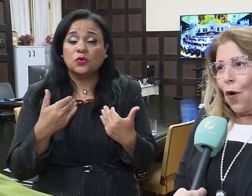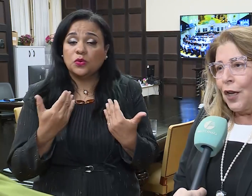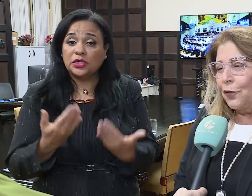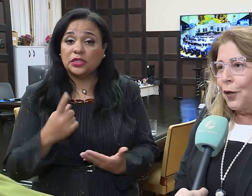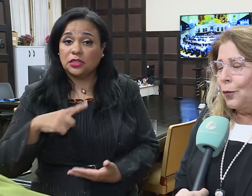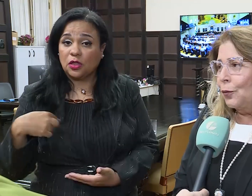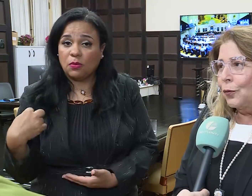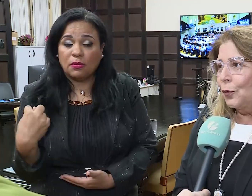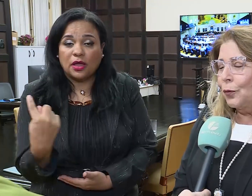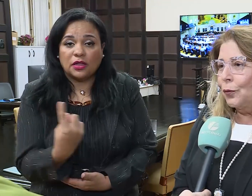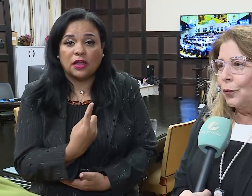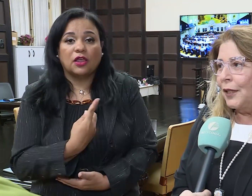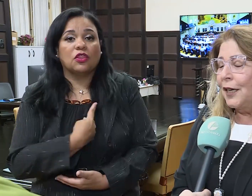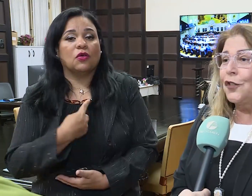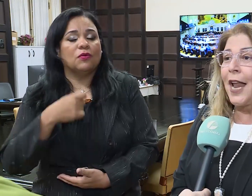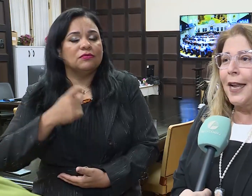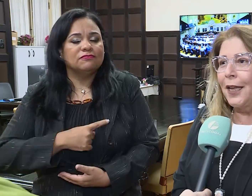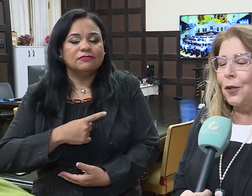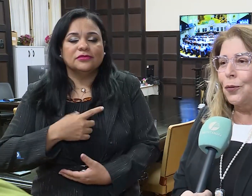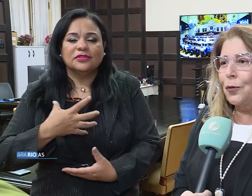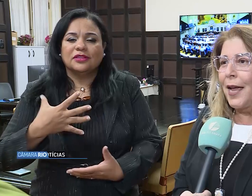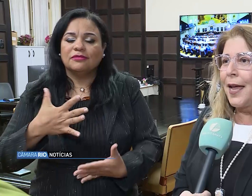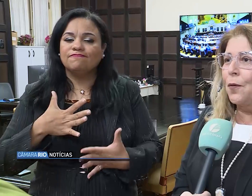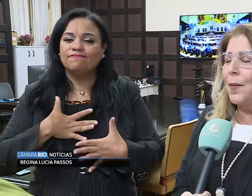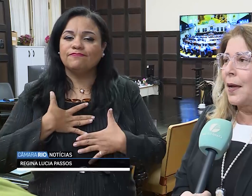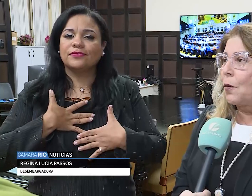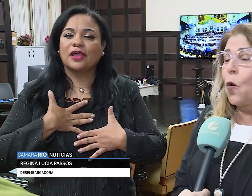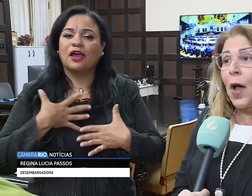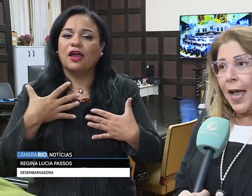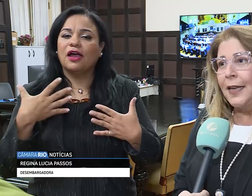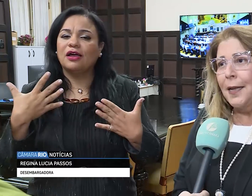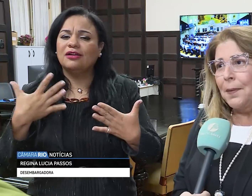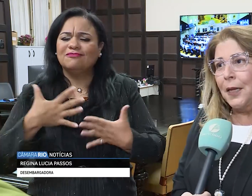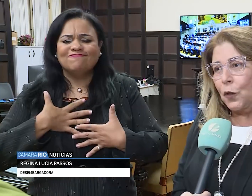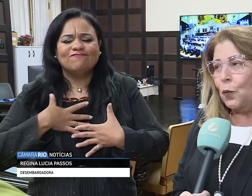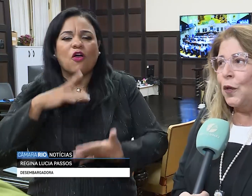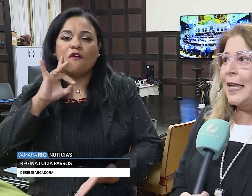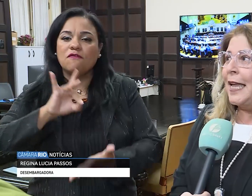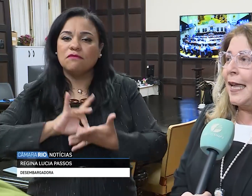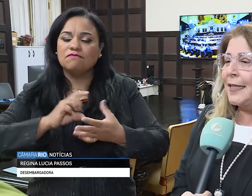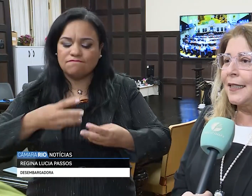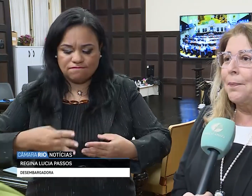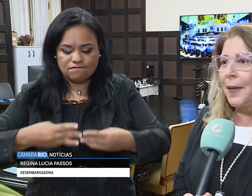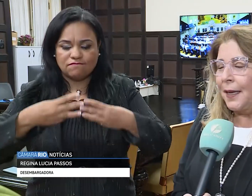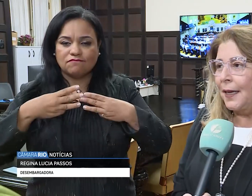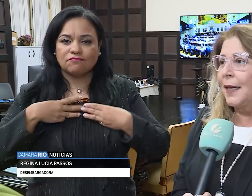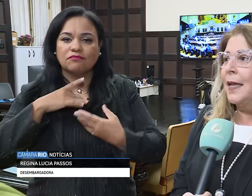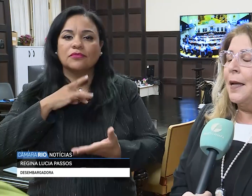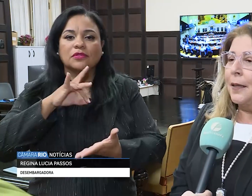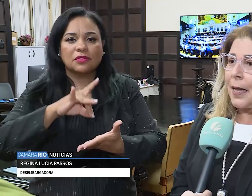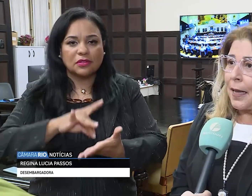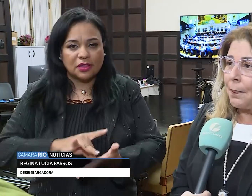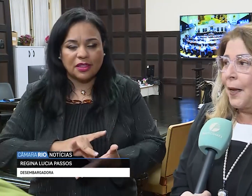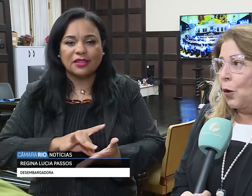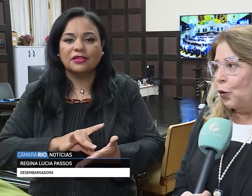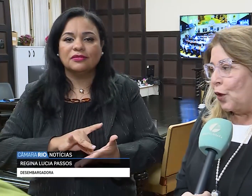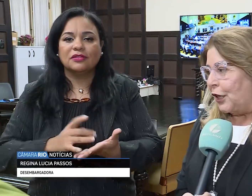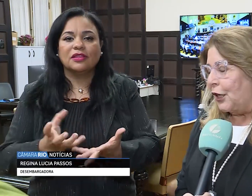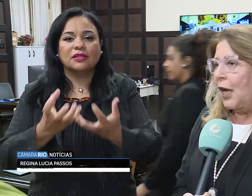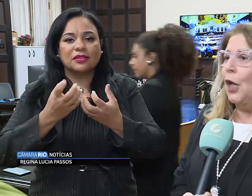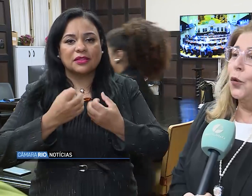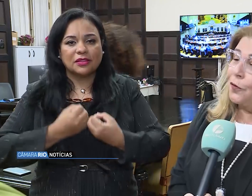Para nós foi um grande alento, não é? Uma honraria mesmo receber,